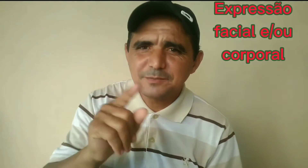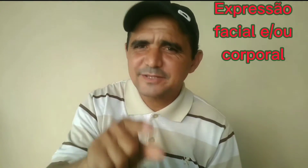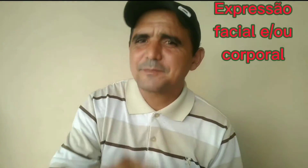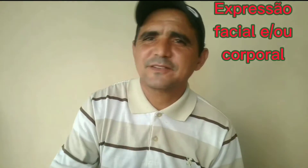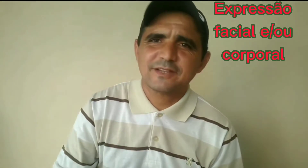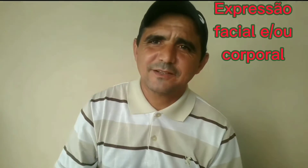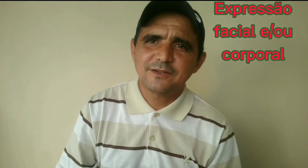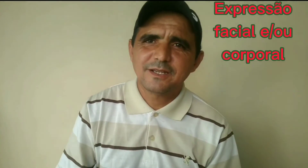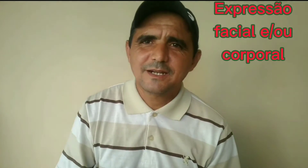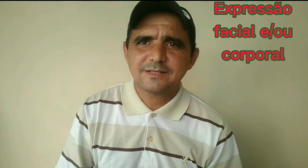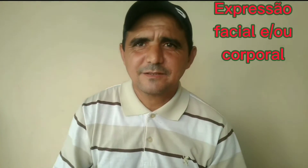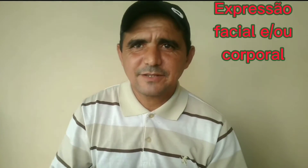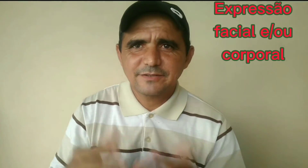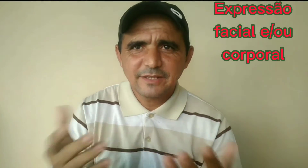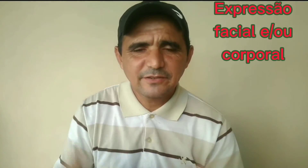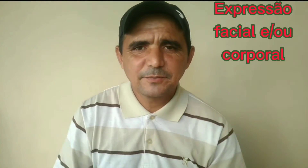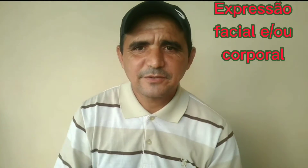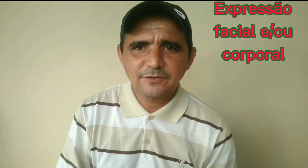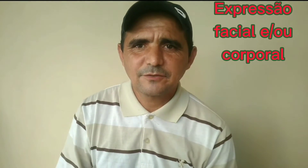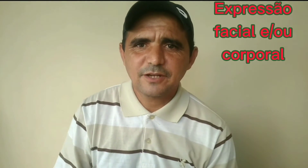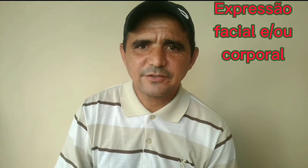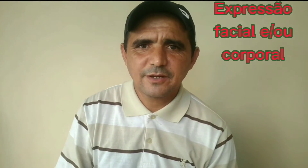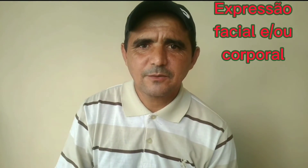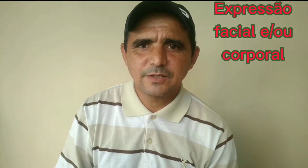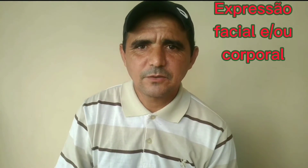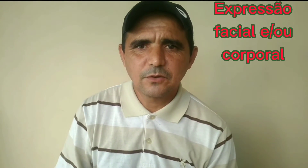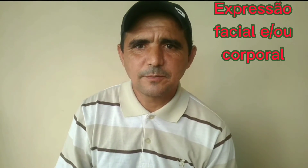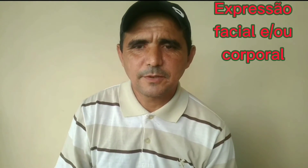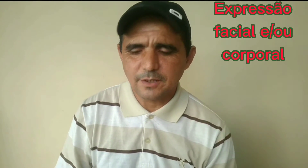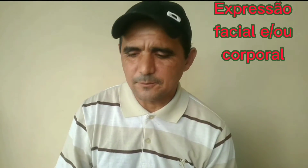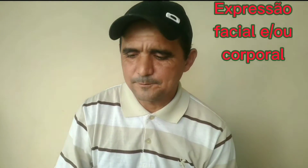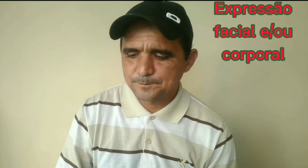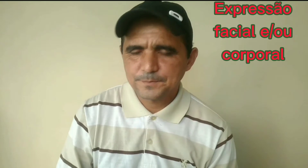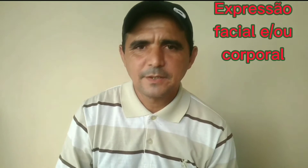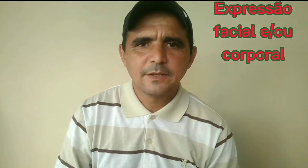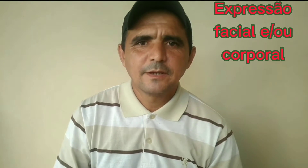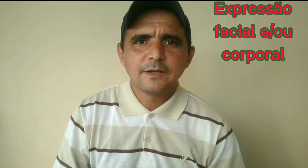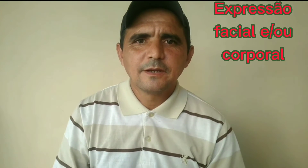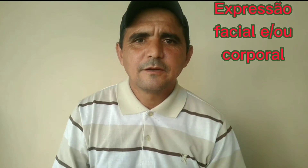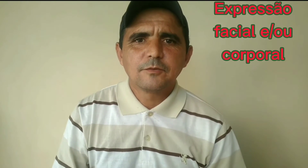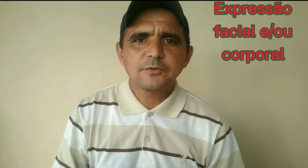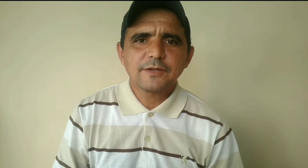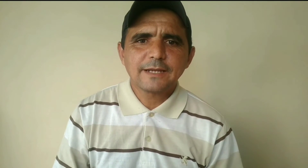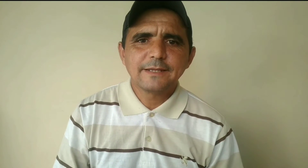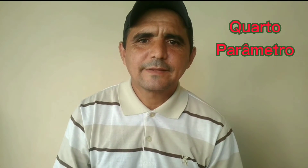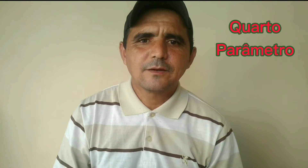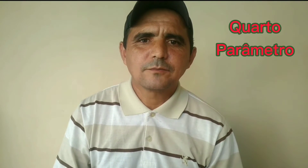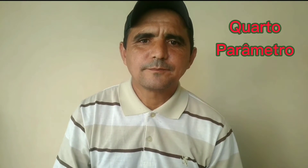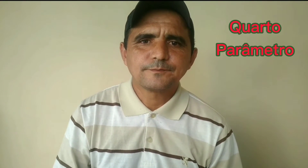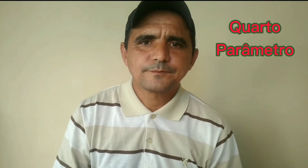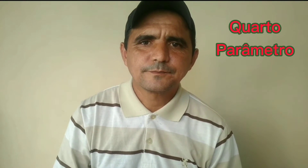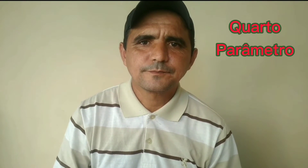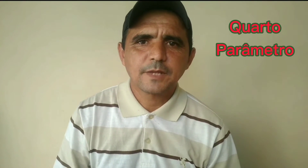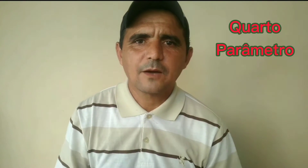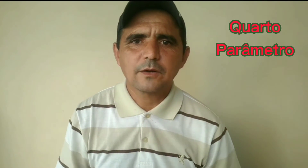Libras é passado através dessa expressão facial e corporal. Vamos falar aqui então,